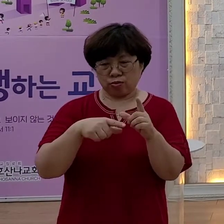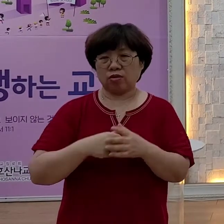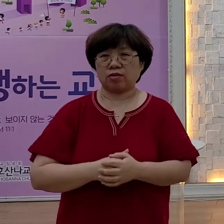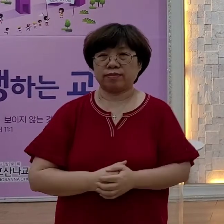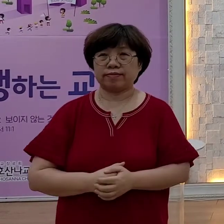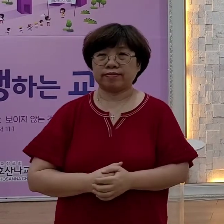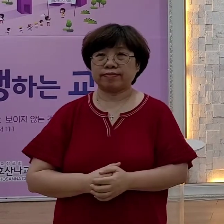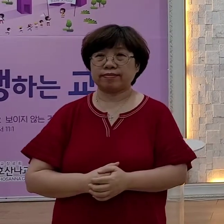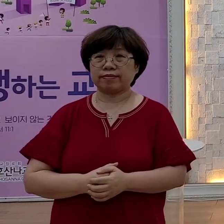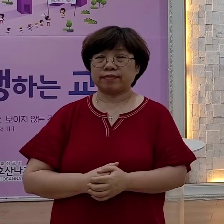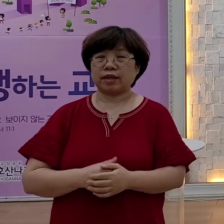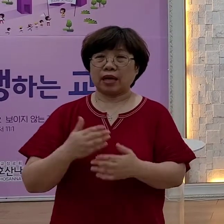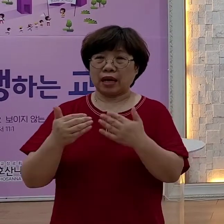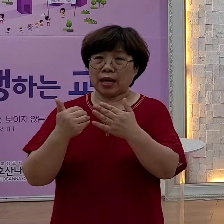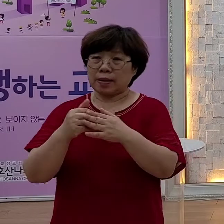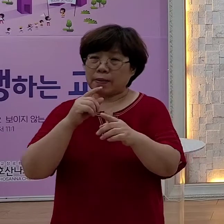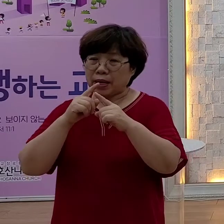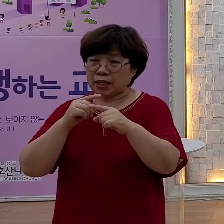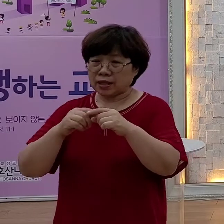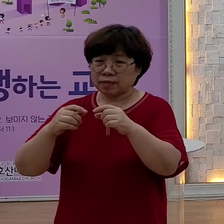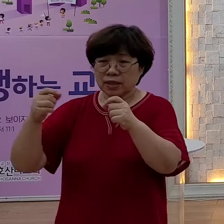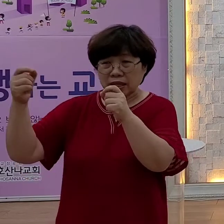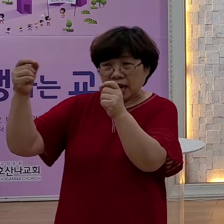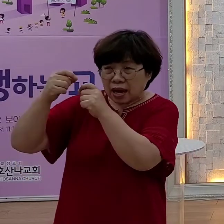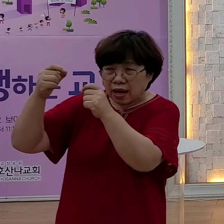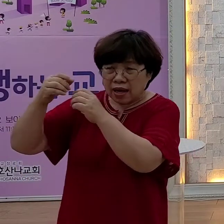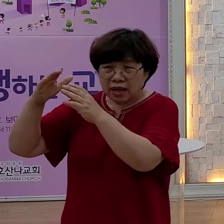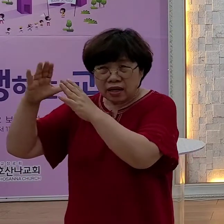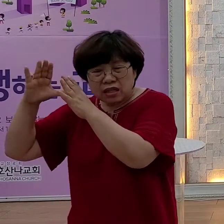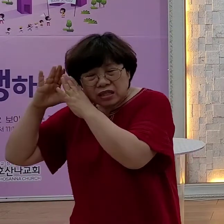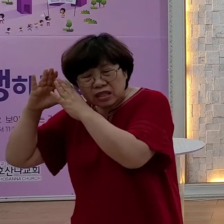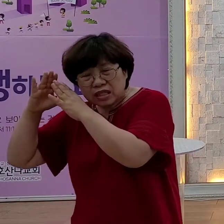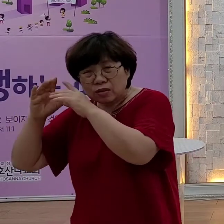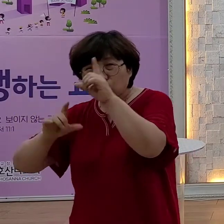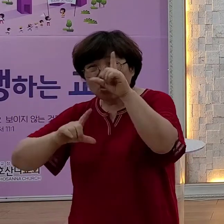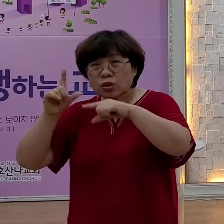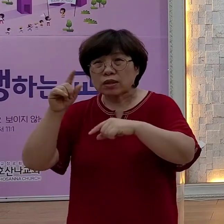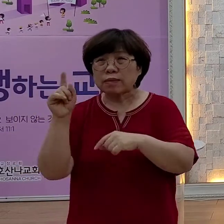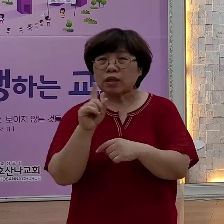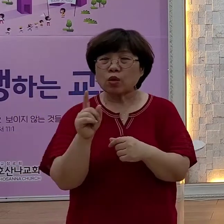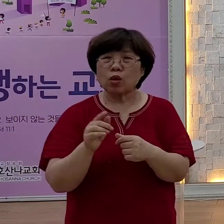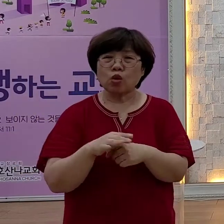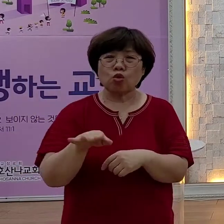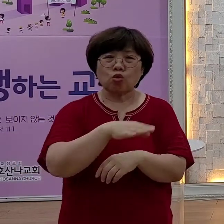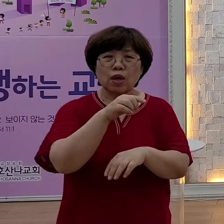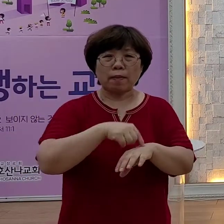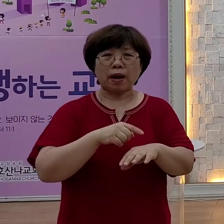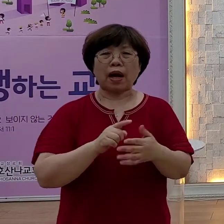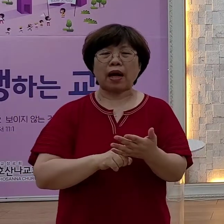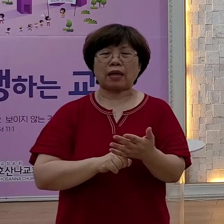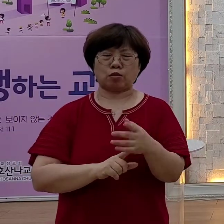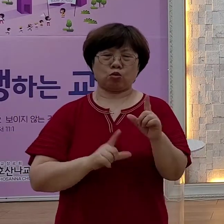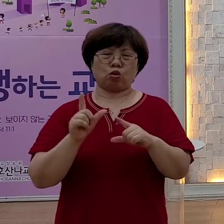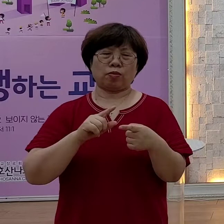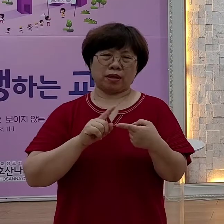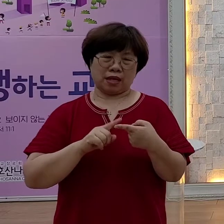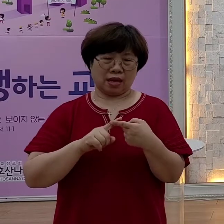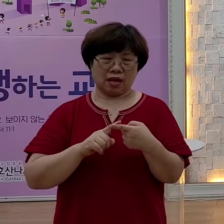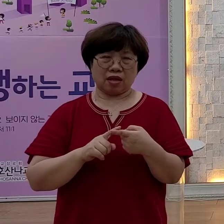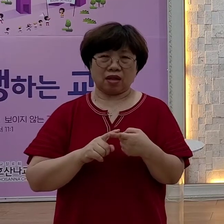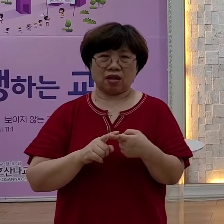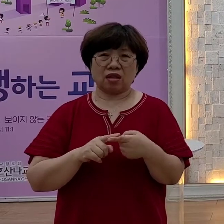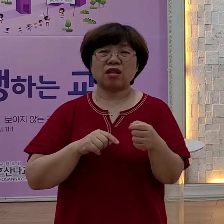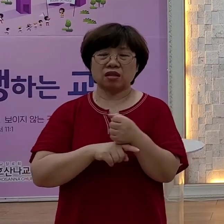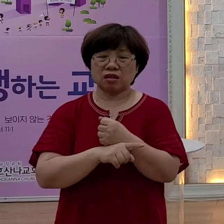이렇게 하나님의 말씀을 경청하는 이 모습이 이렇게 하는 것이 오늘 성경에 뭐라고 되어 있습니까? 우매한